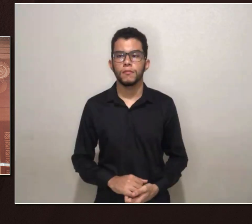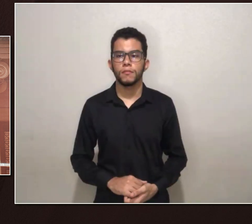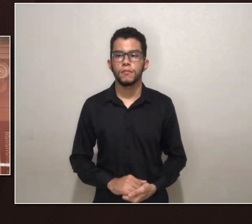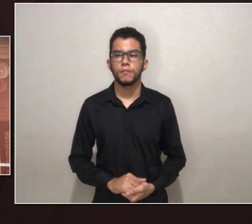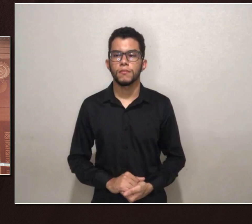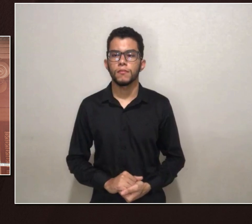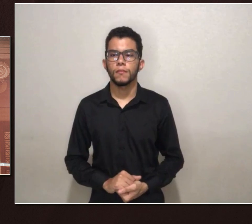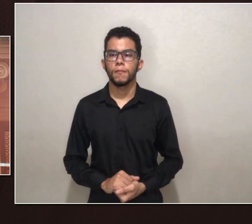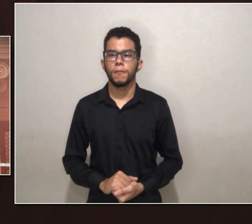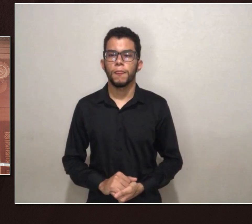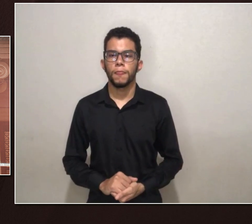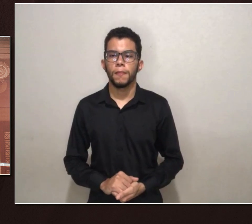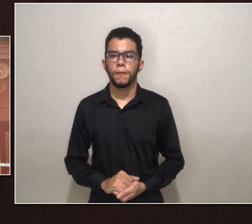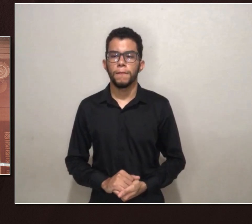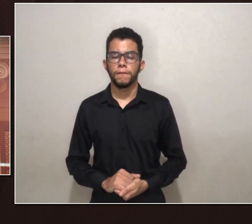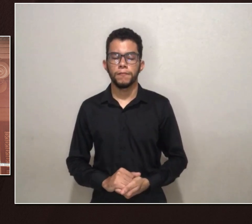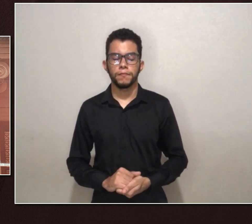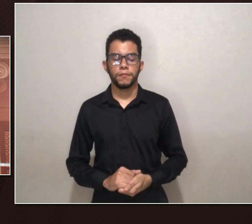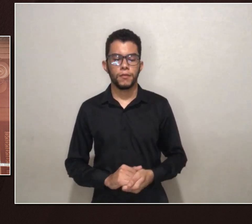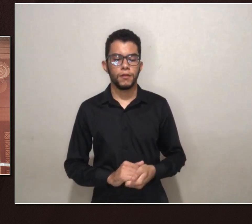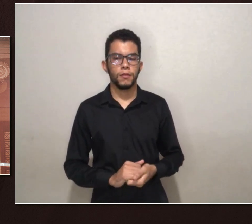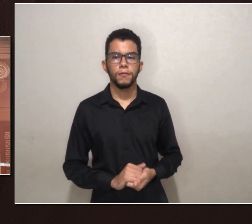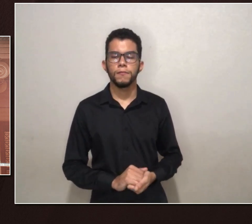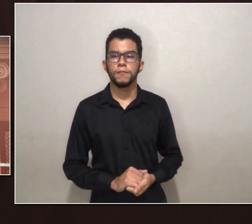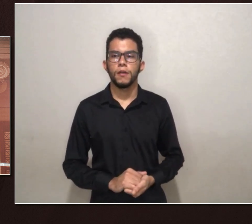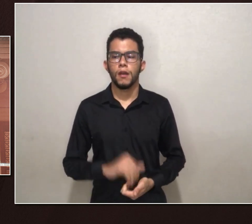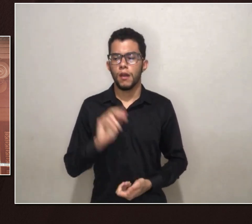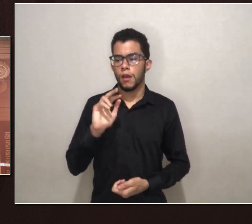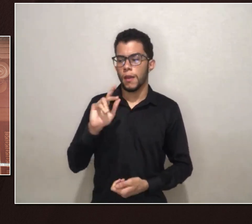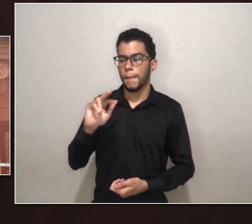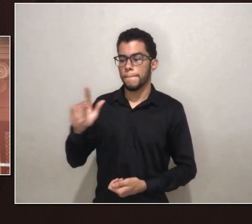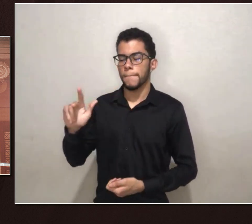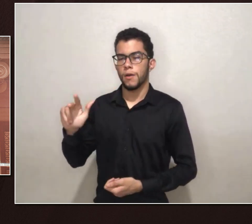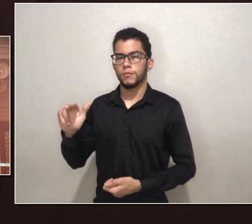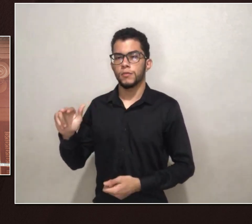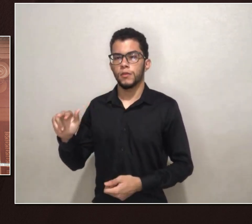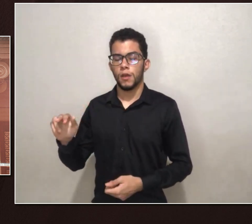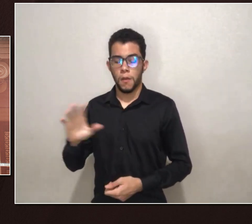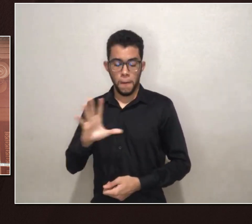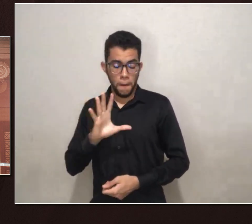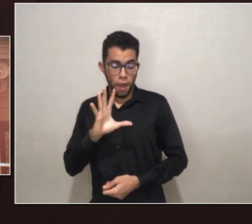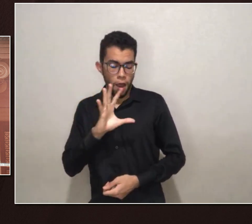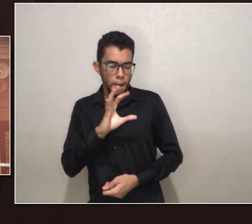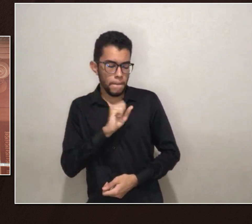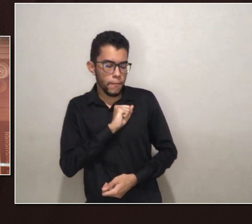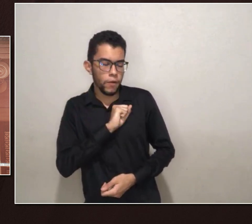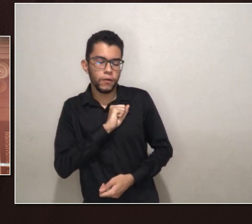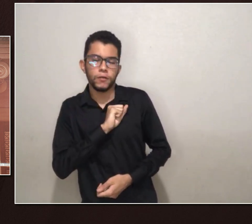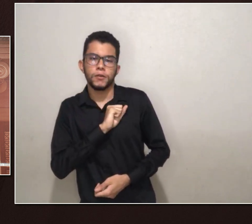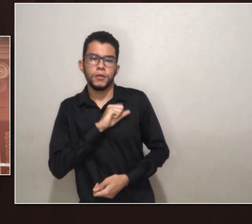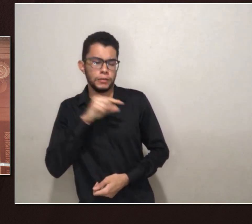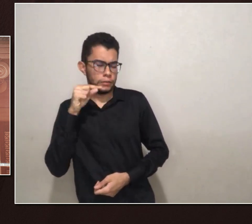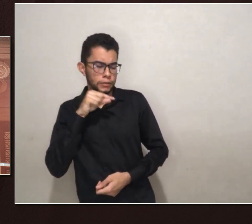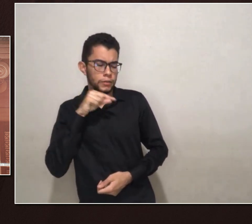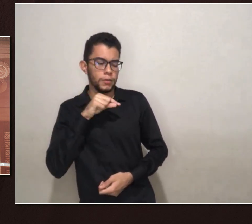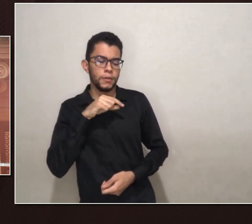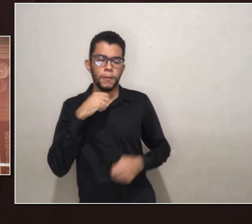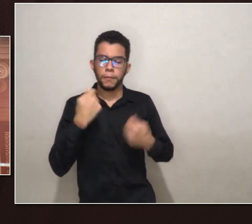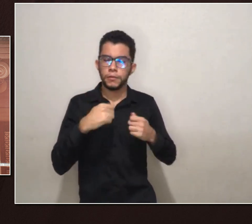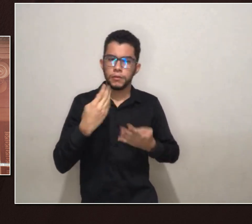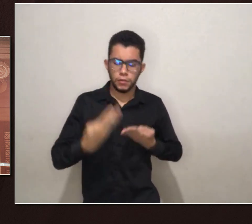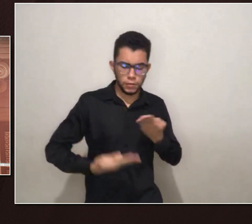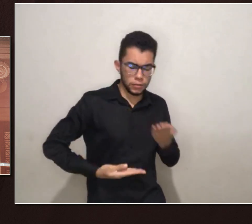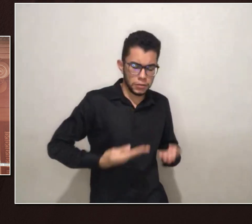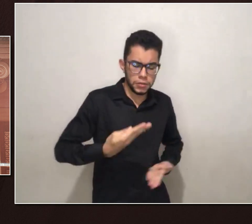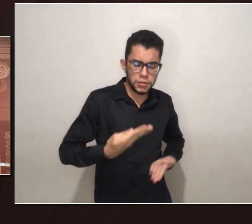até 14, 20. Irmãos, é esse amor que deve nos mover. Não é o nosso cargo, não é a nossa